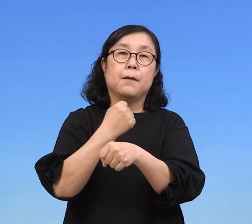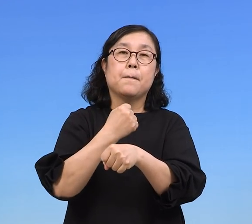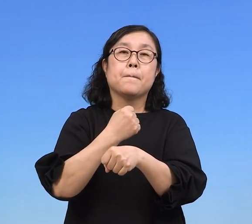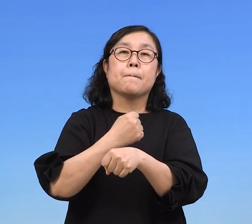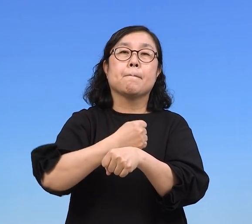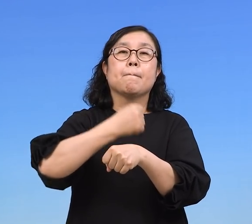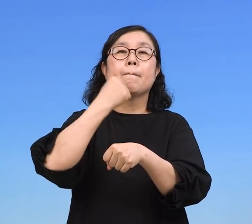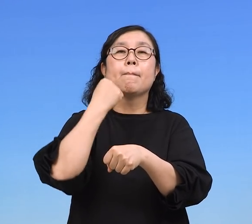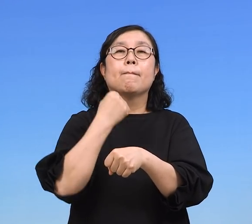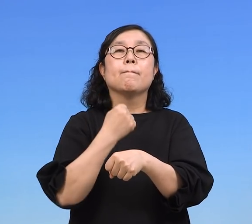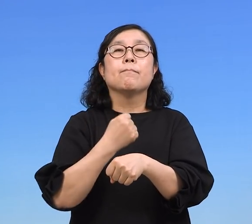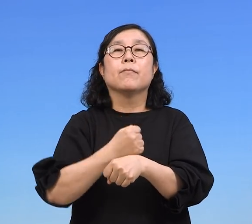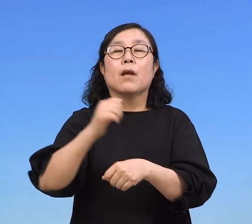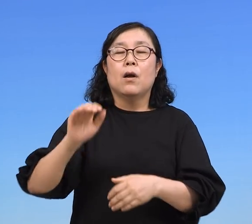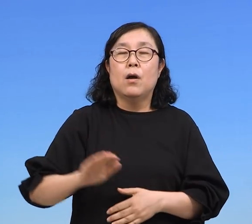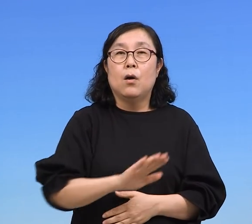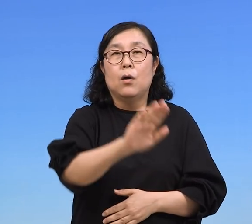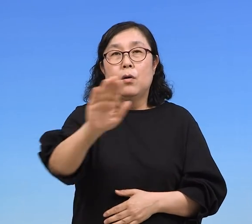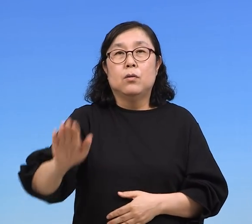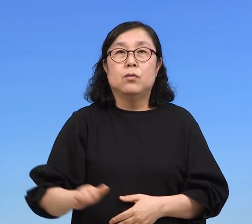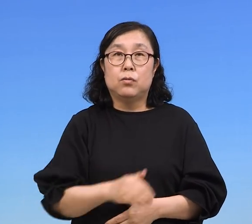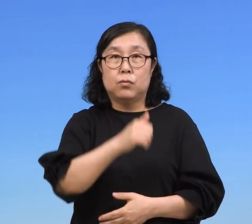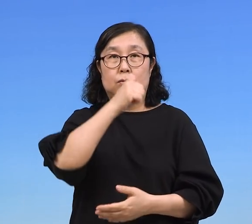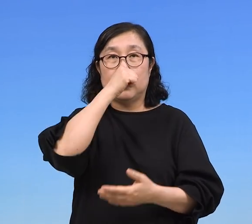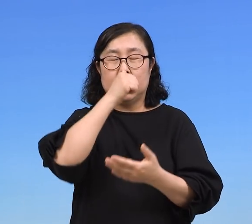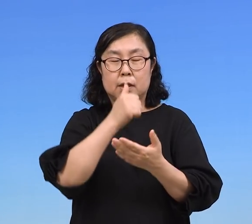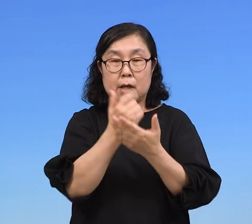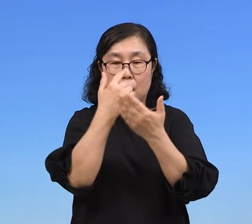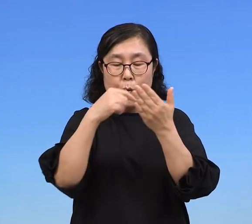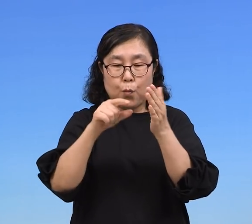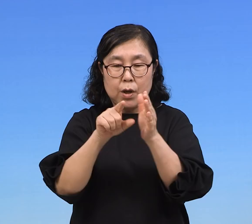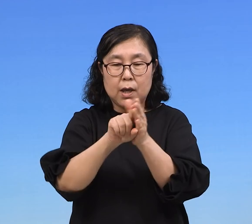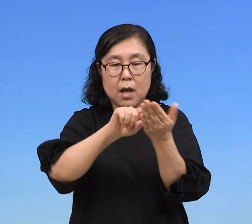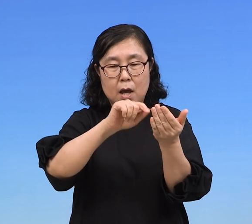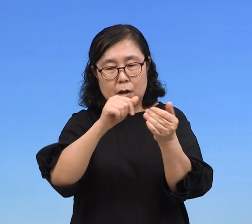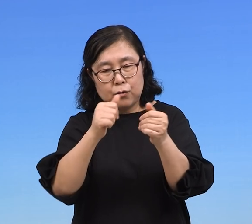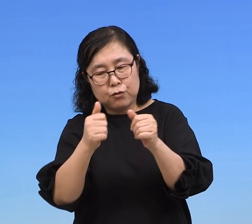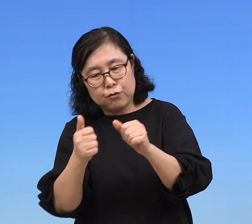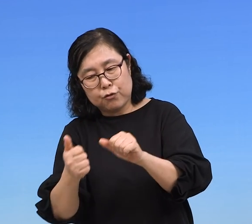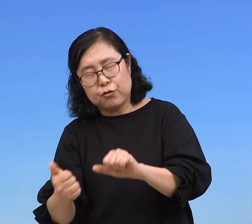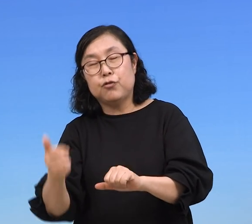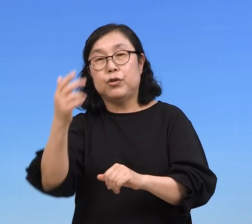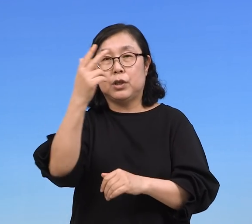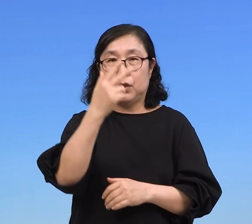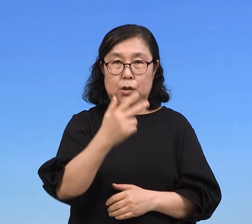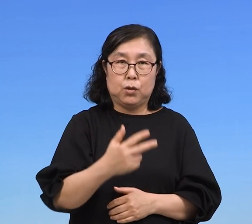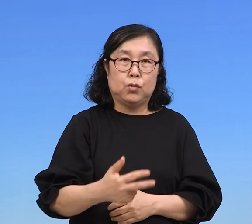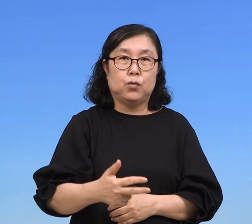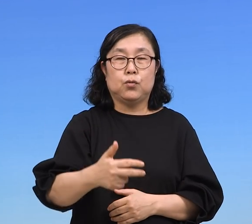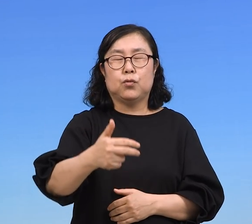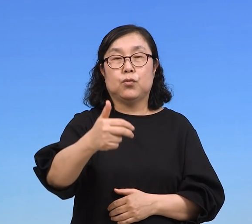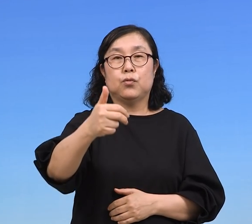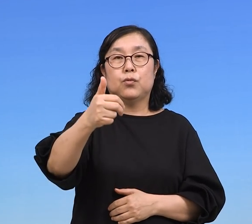우리 다시 한번 고백합니다. 우리 죄 위해 죽으신 주,